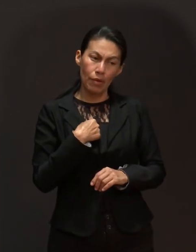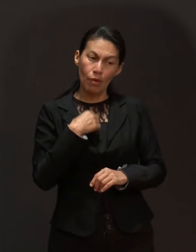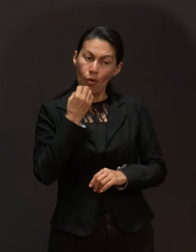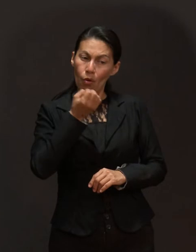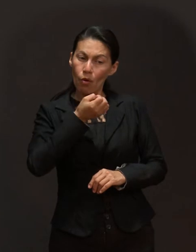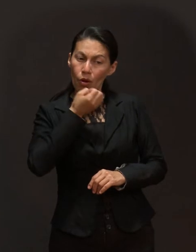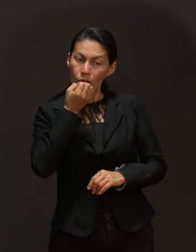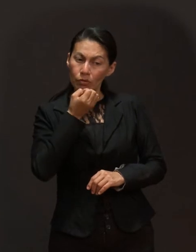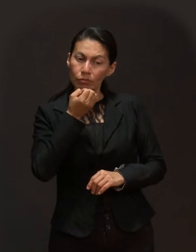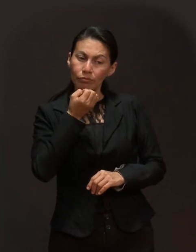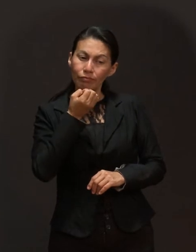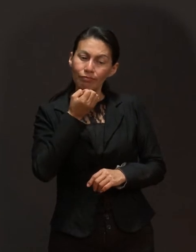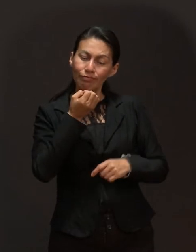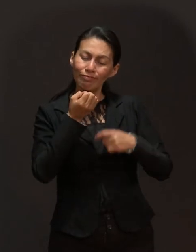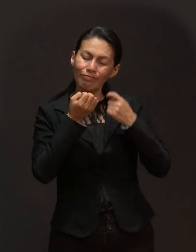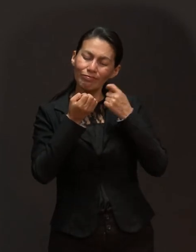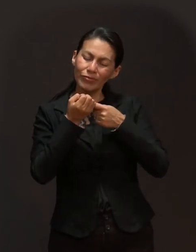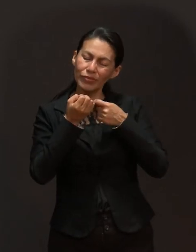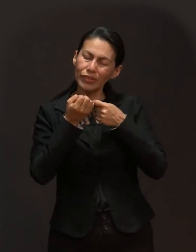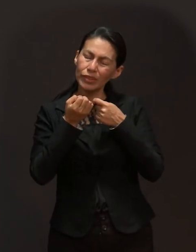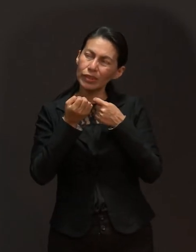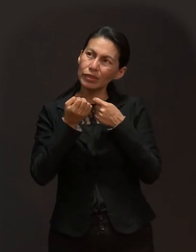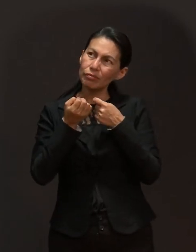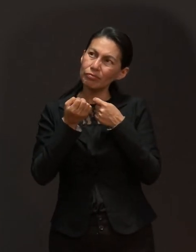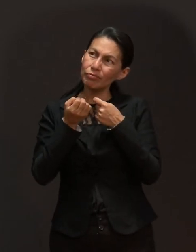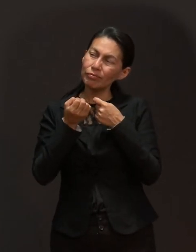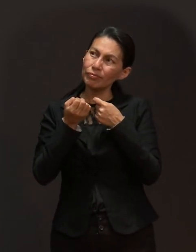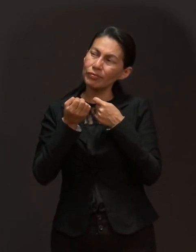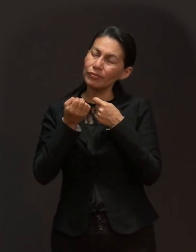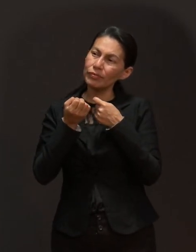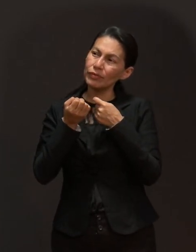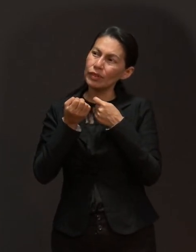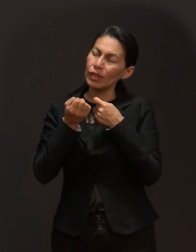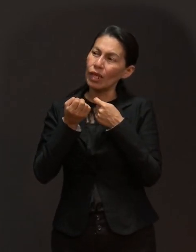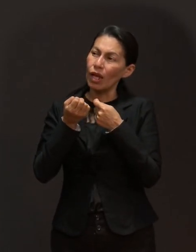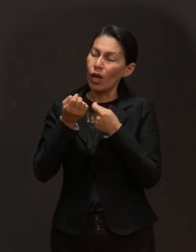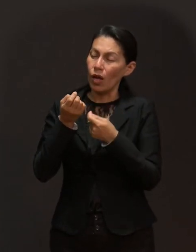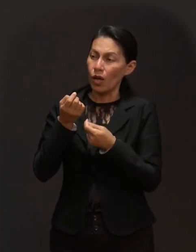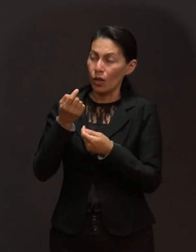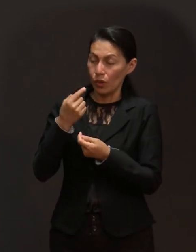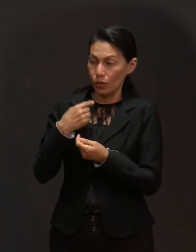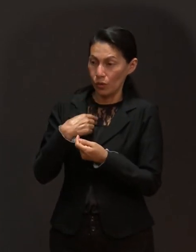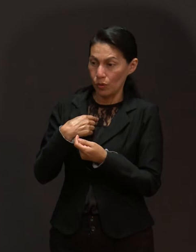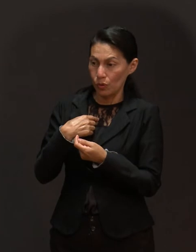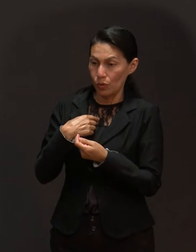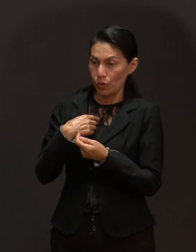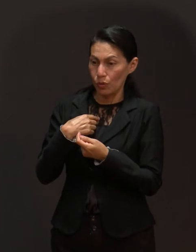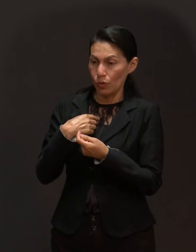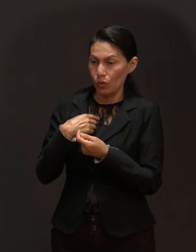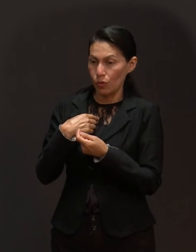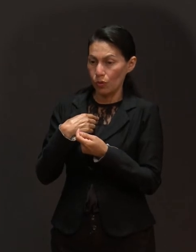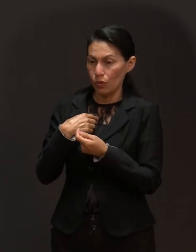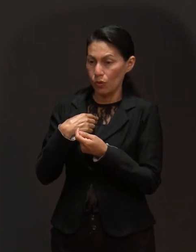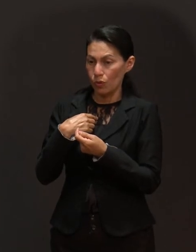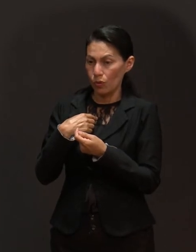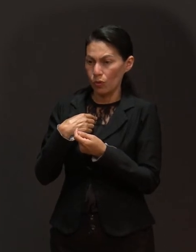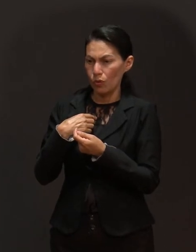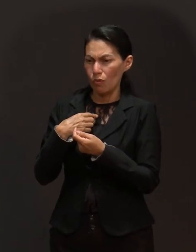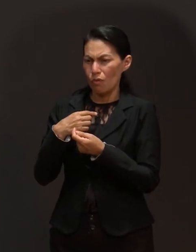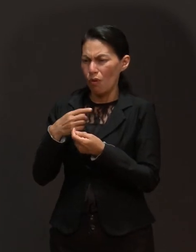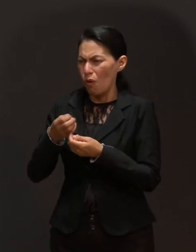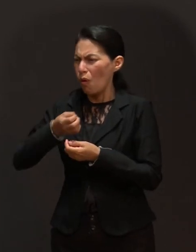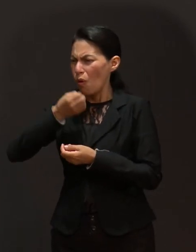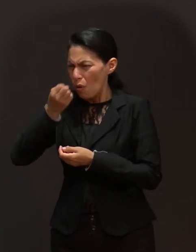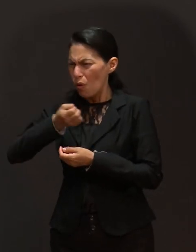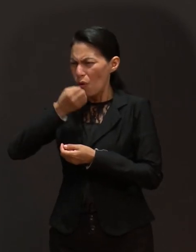La oración ha llegado a ser para mí algo que se va cultivando y te va haciendo